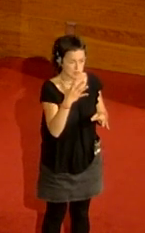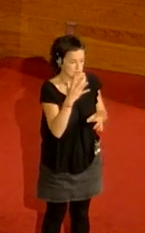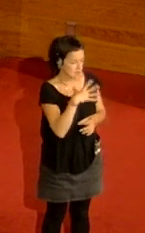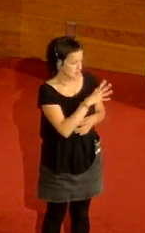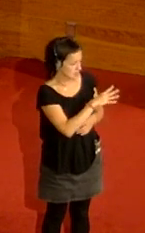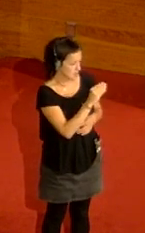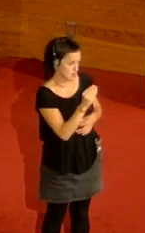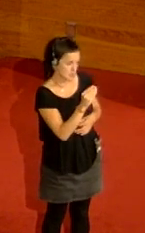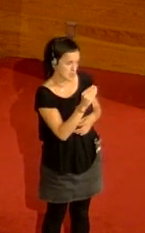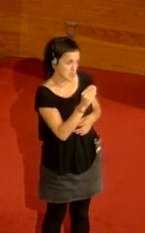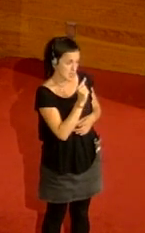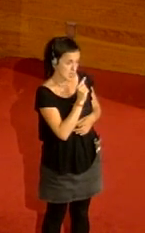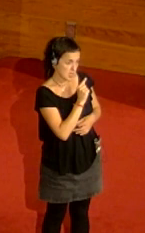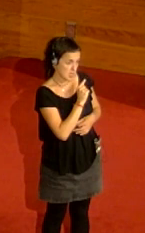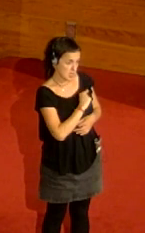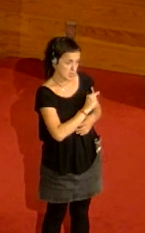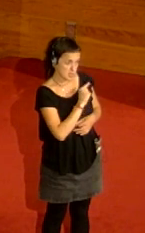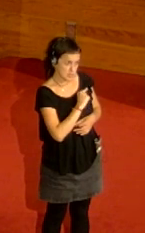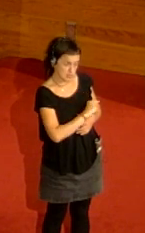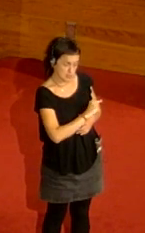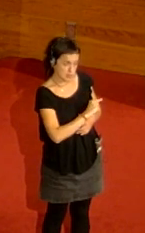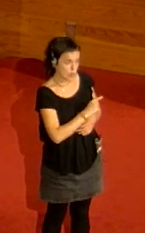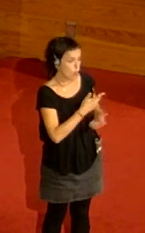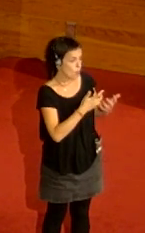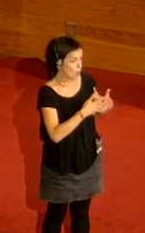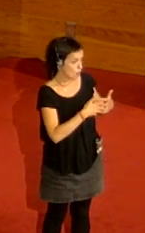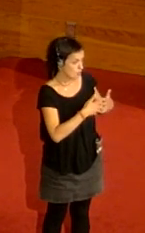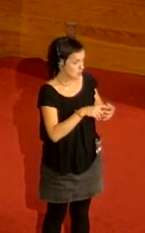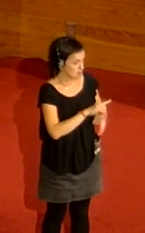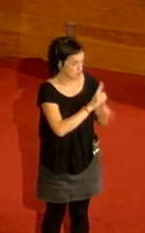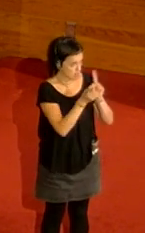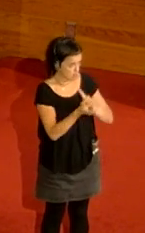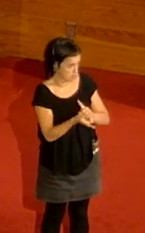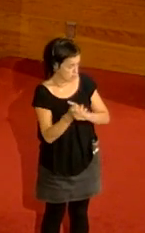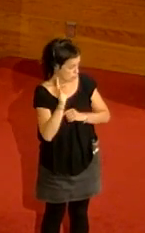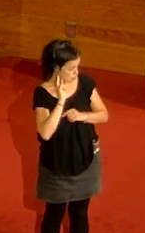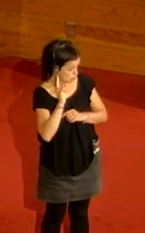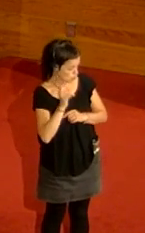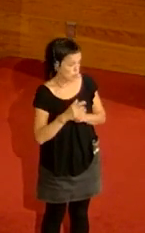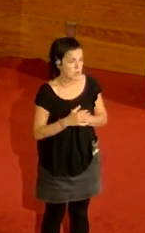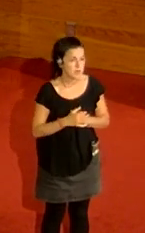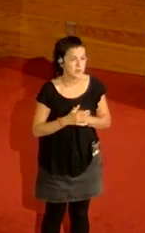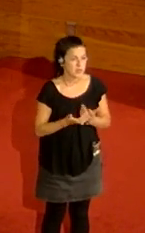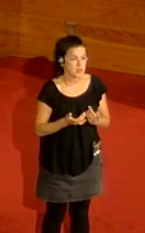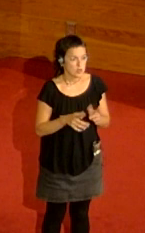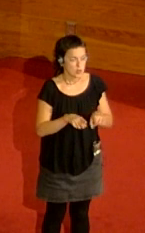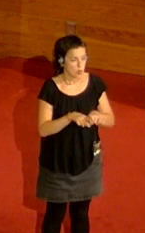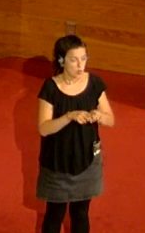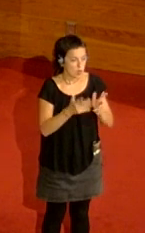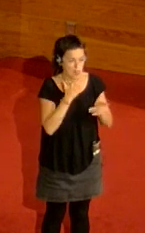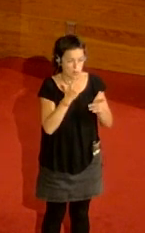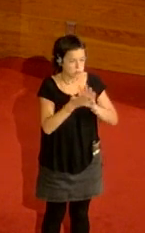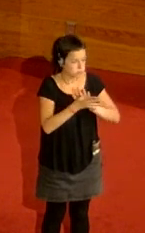sensoriomotriz a otra ópticos Sonora el tránsito es descrito como un sonido demasiado violento como un rayo visual